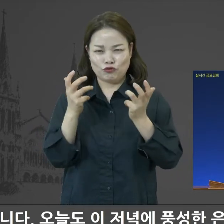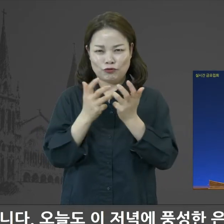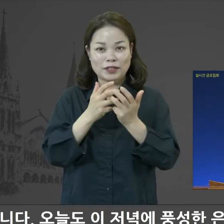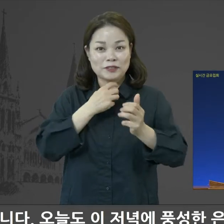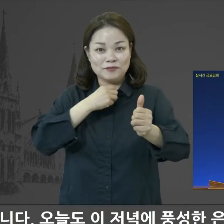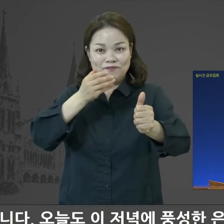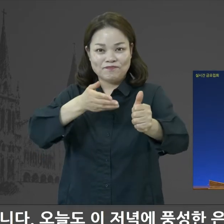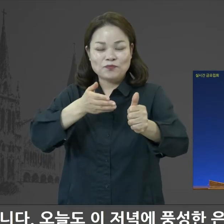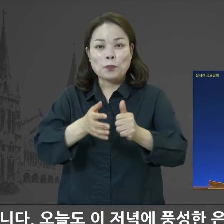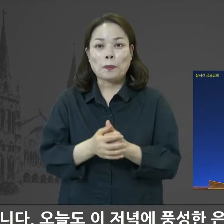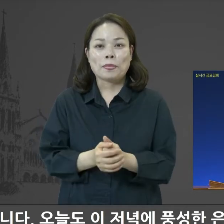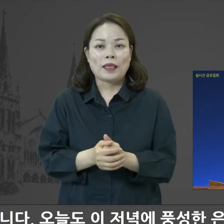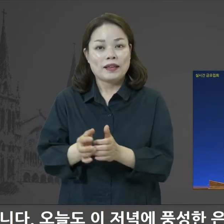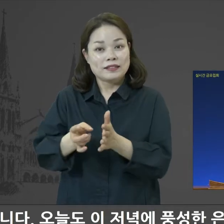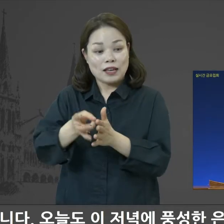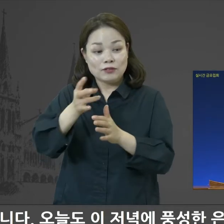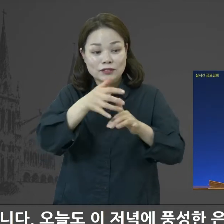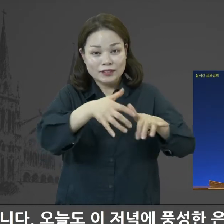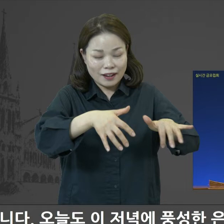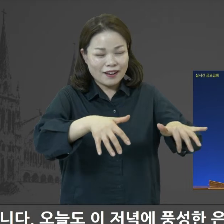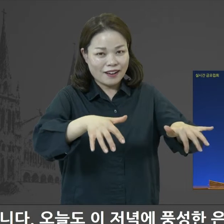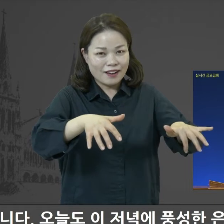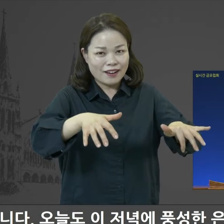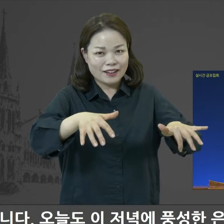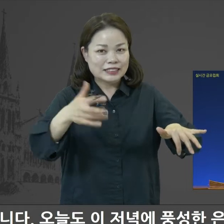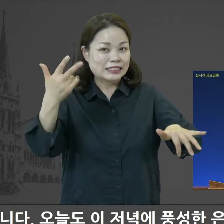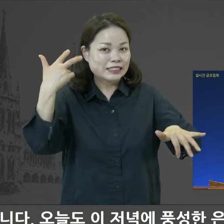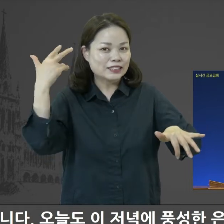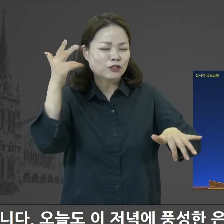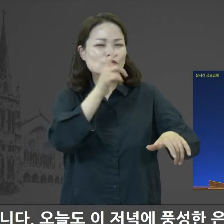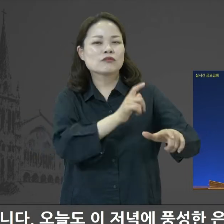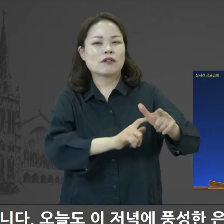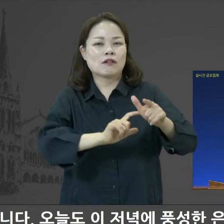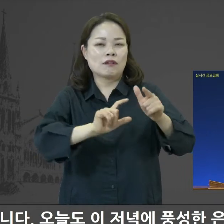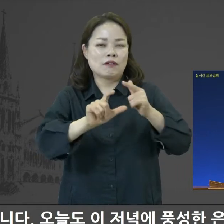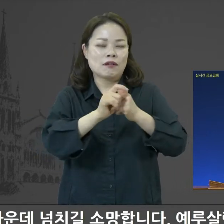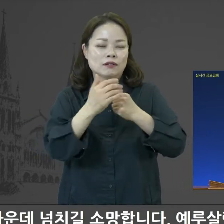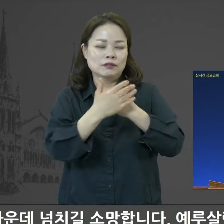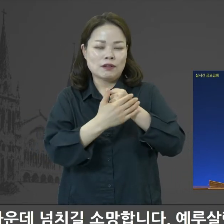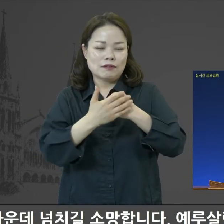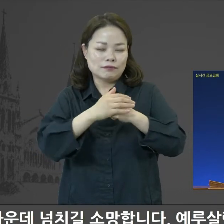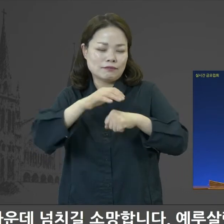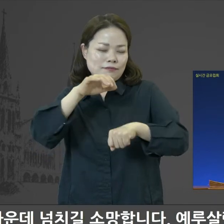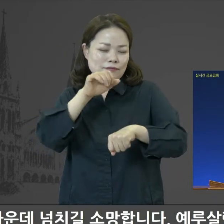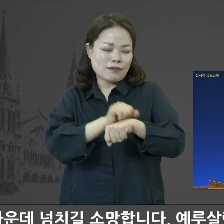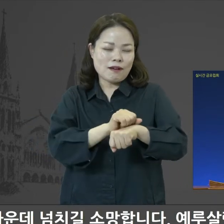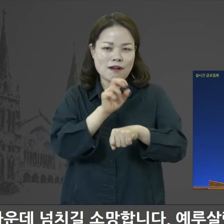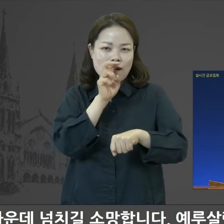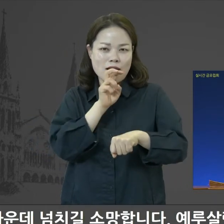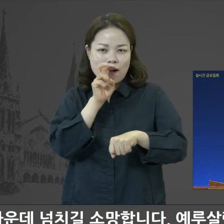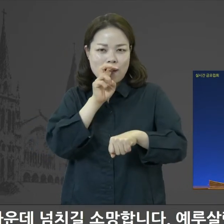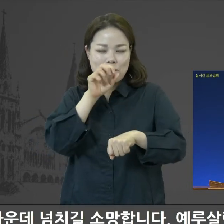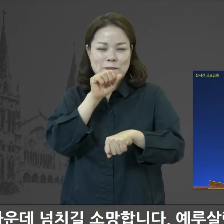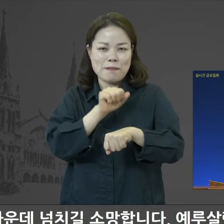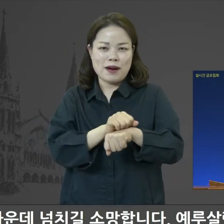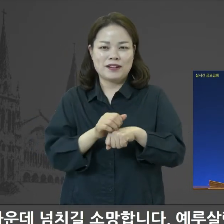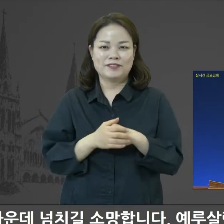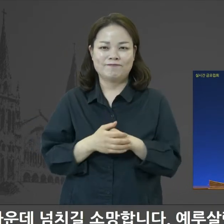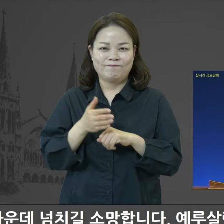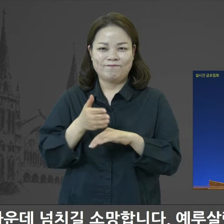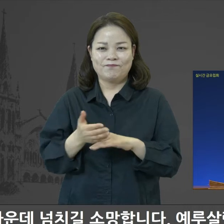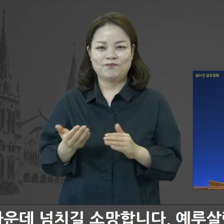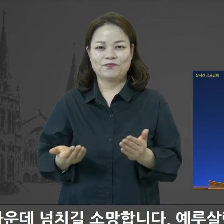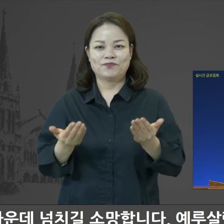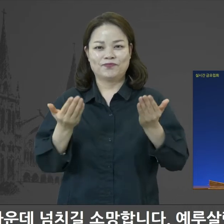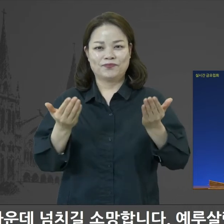소망합니다. 예루살렘 찬양대는 지난주보다 더 은혜롭게 찬양을 주님 앞에 올려드렸습니다.